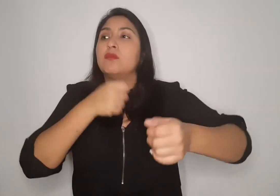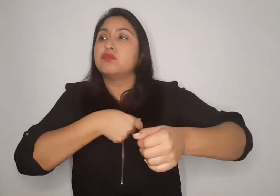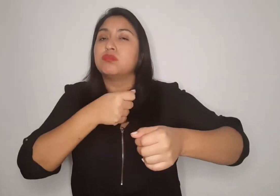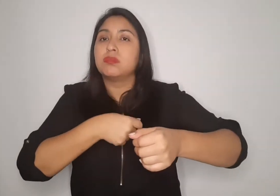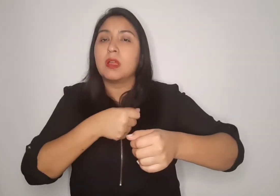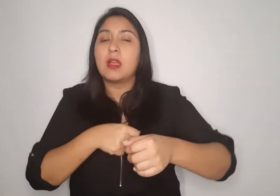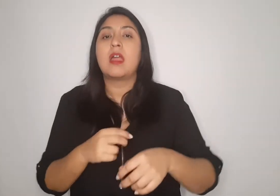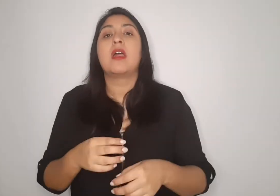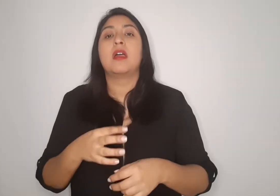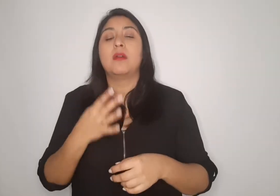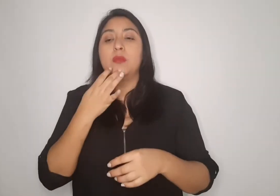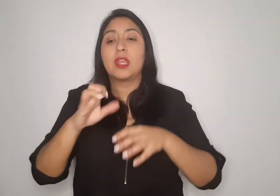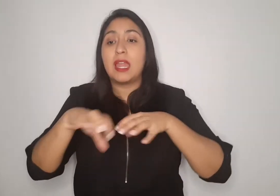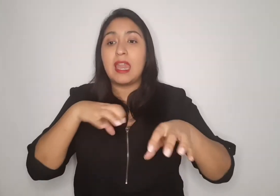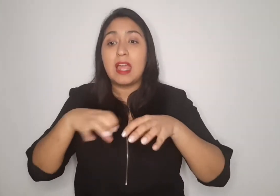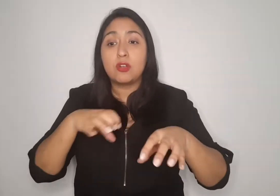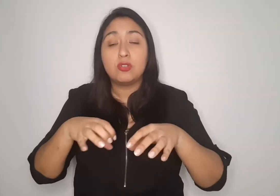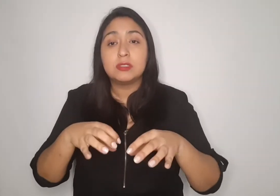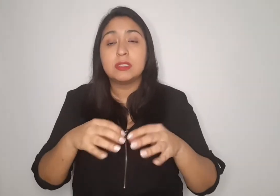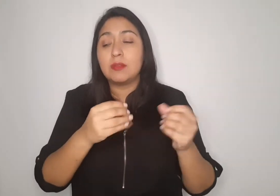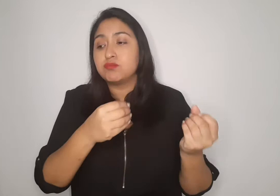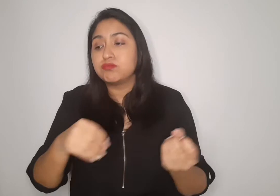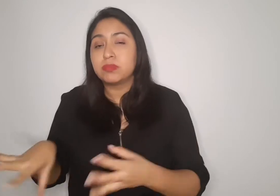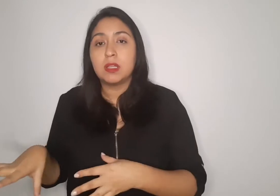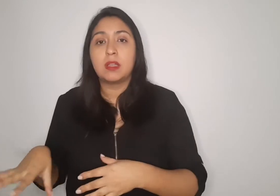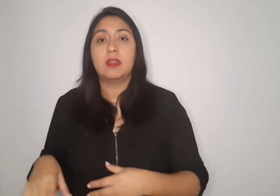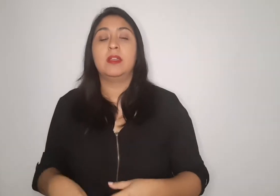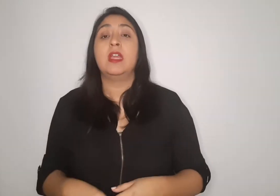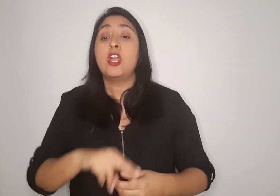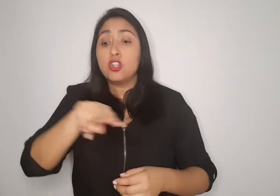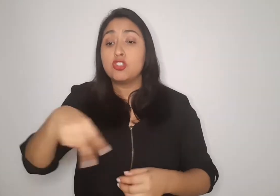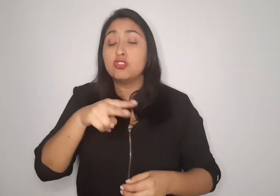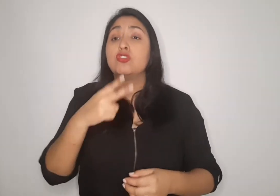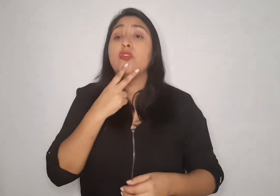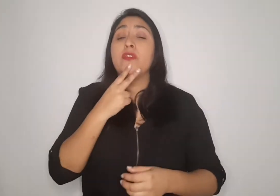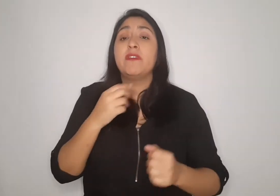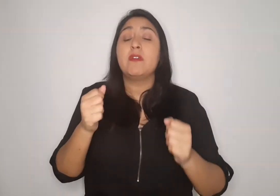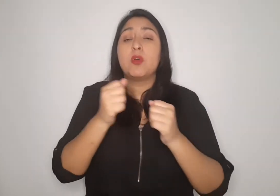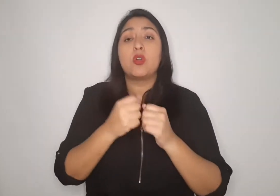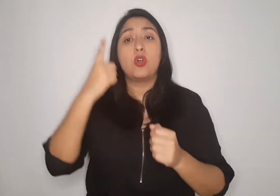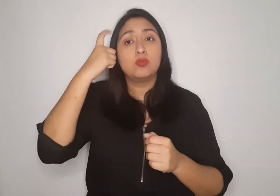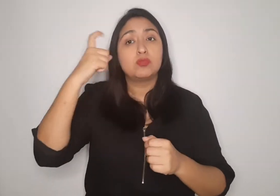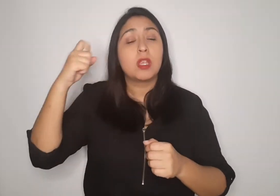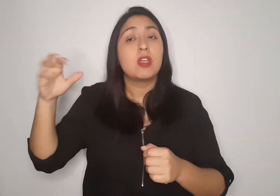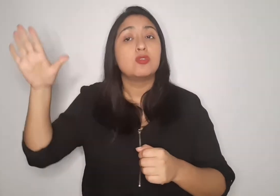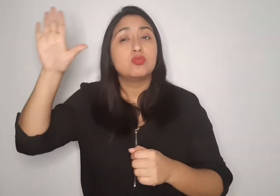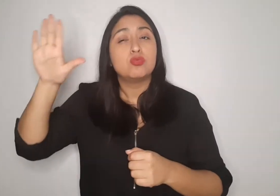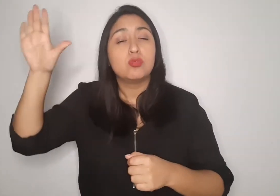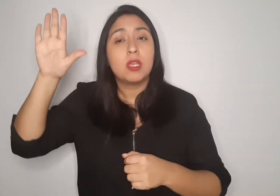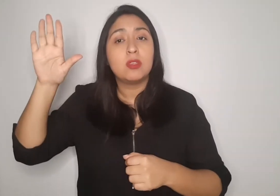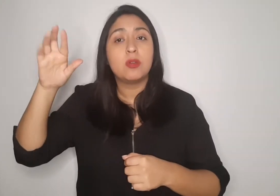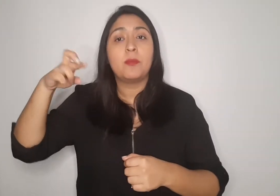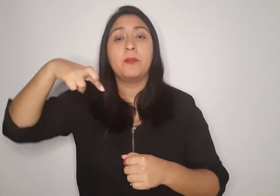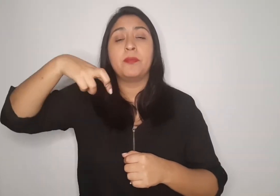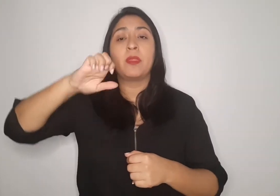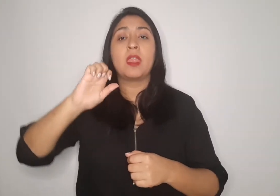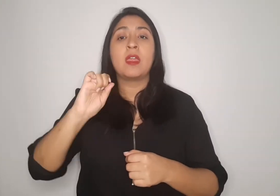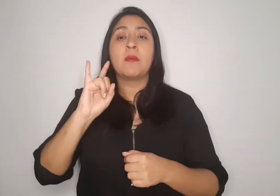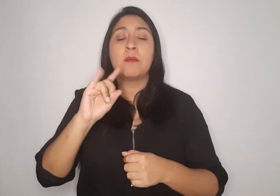nosotros vivimos con el otro espacio, con el sueño, con el peuma que se llama, todo el tiempo no lo separamos, como a